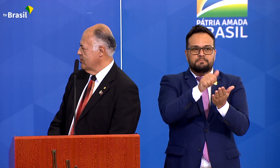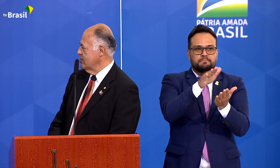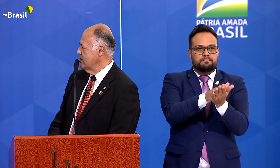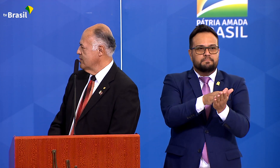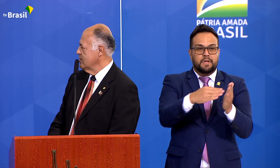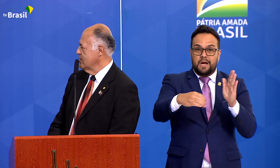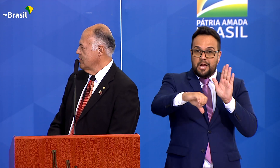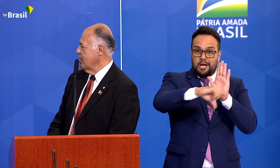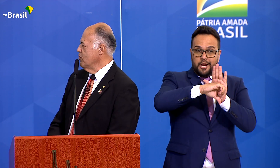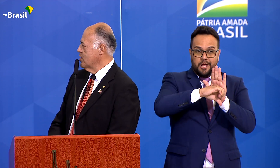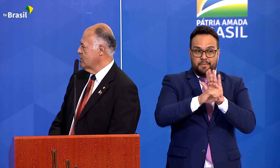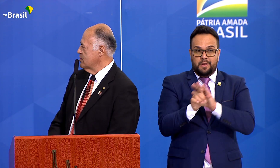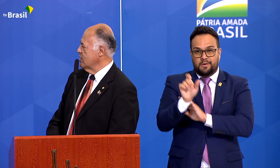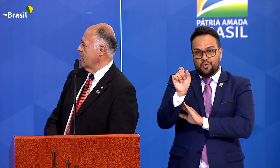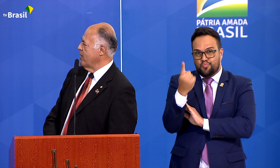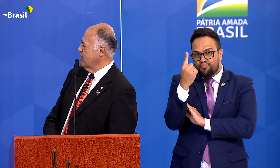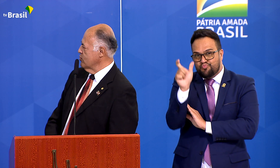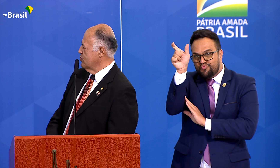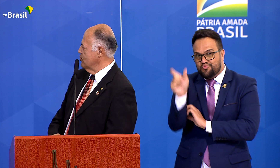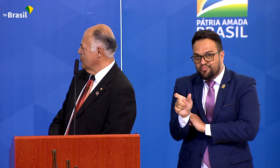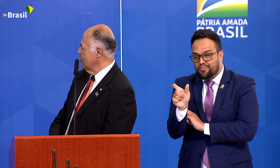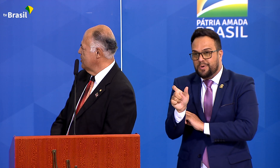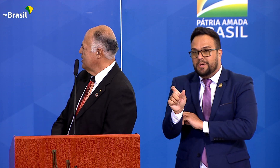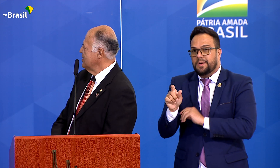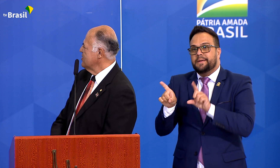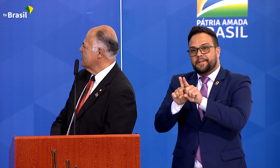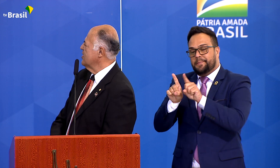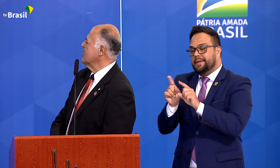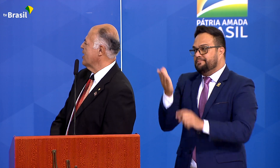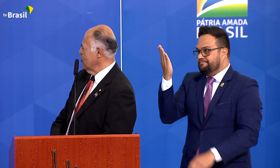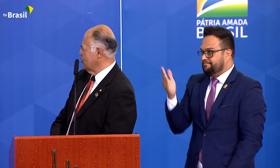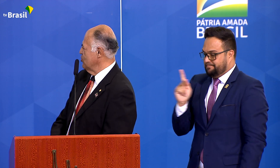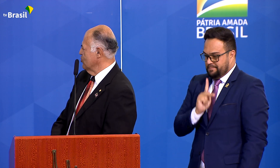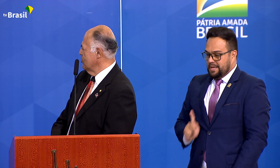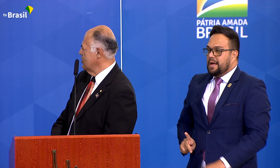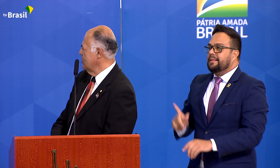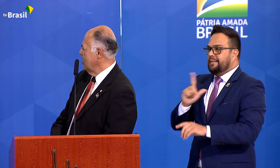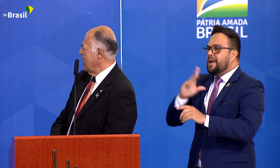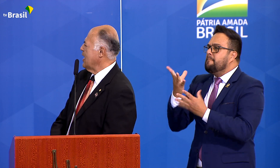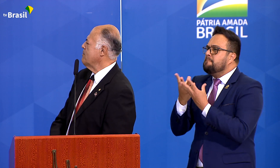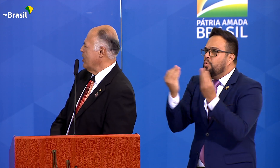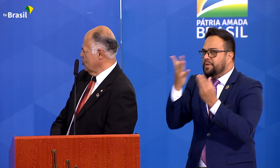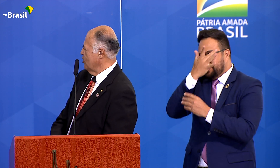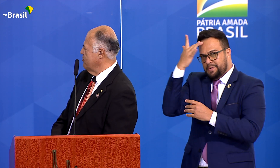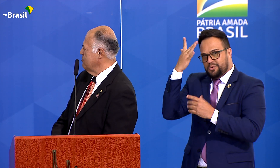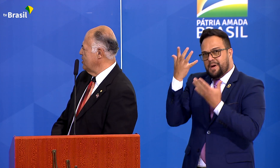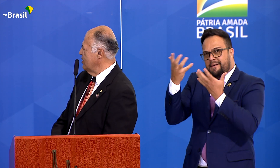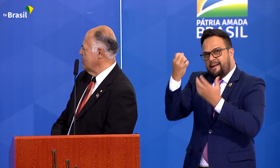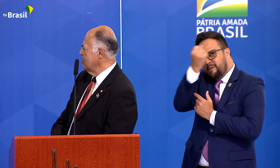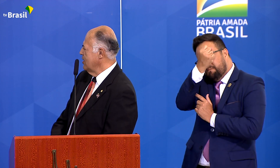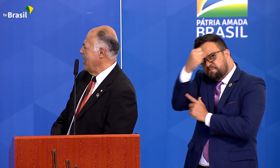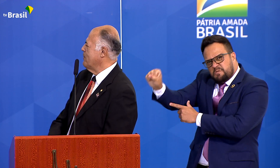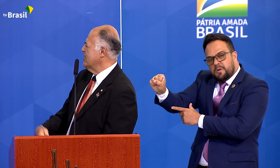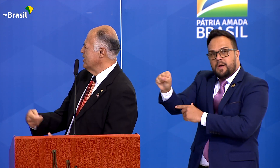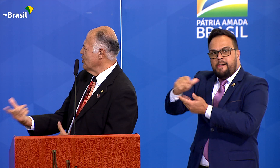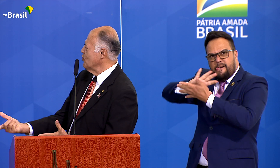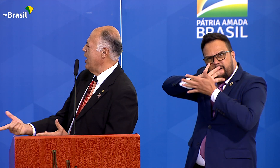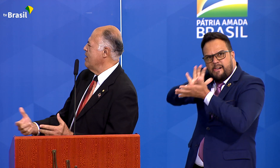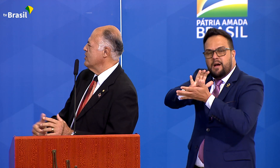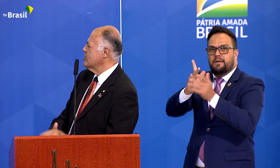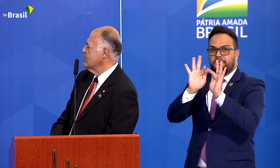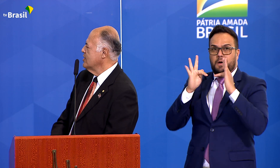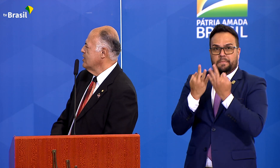outro lado seu presidente tem muita gente ele quer matar o senhor sangrar o senhor acabar com sua família